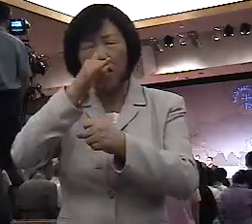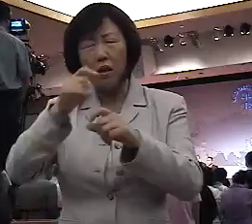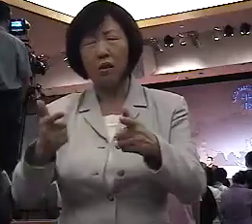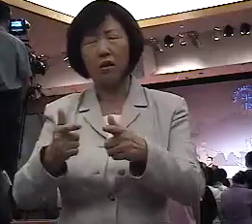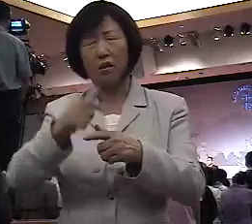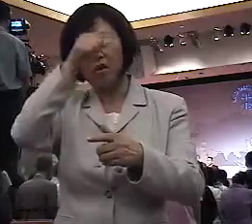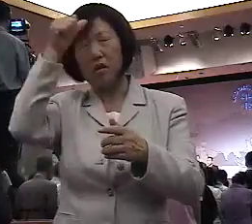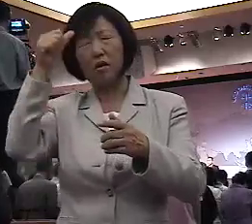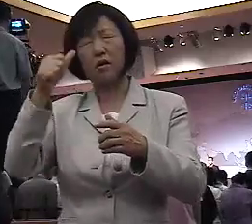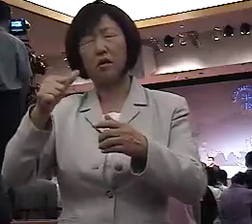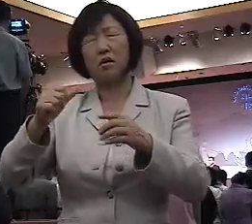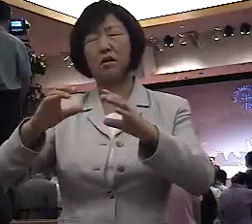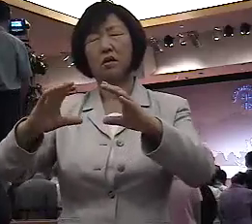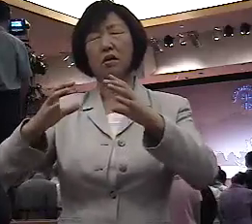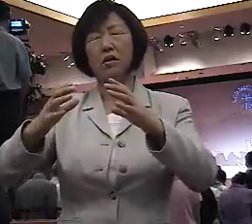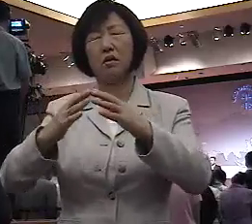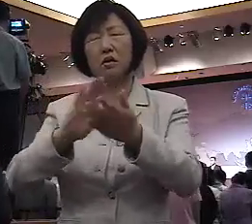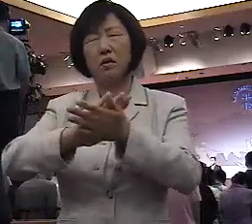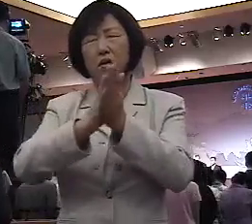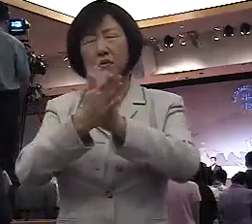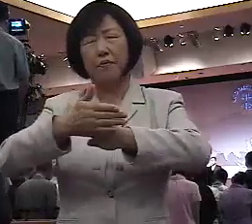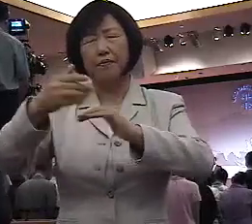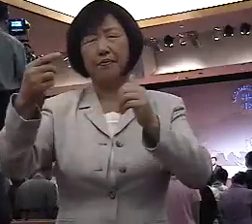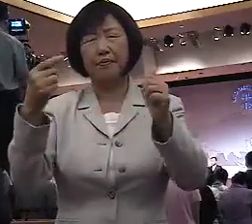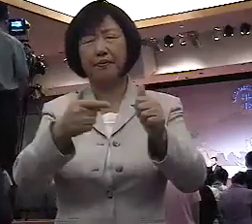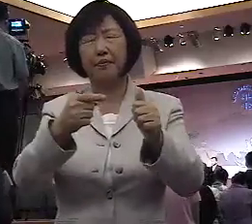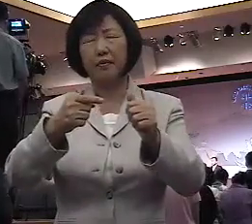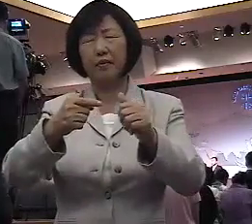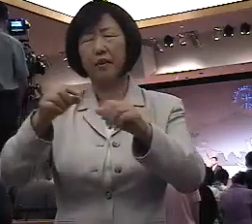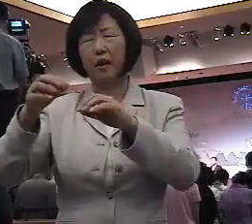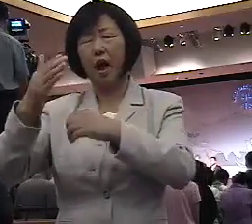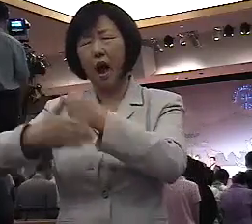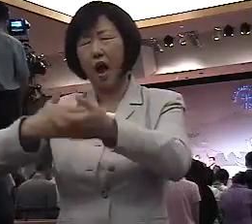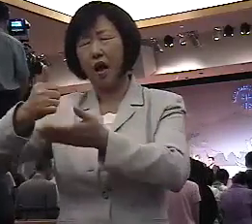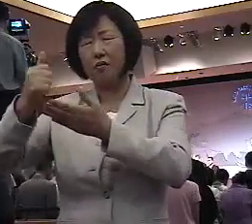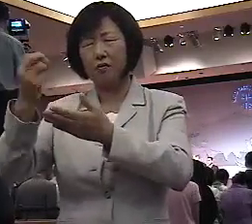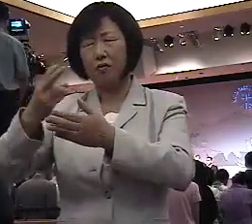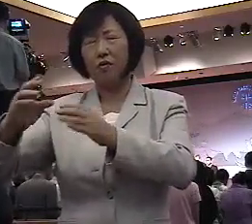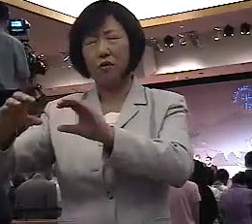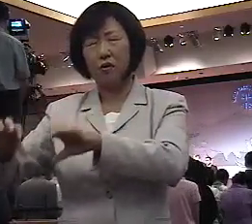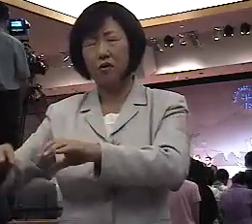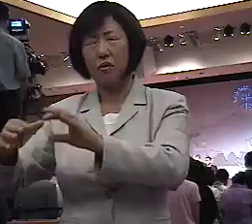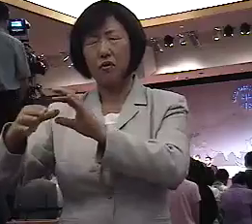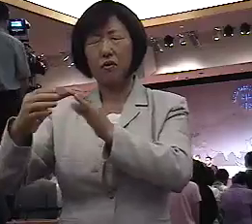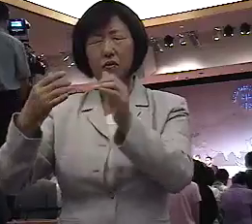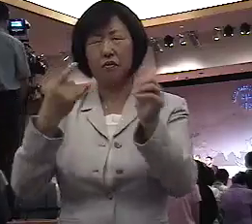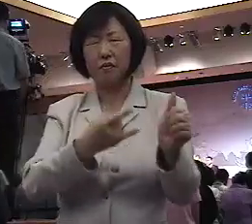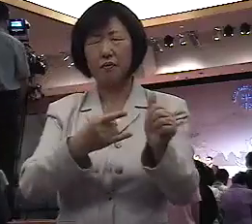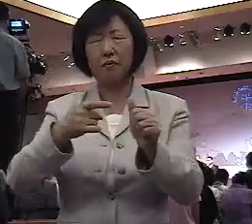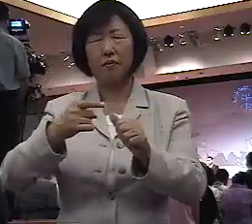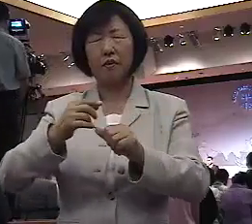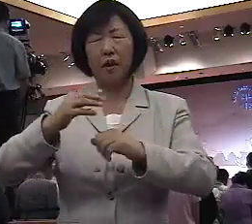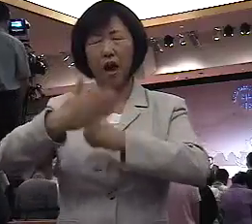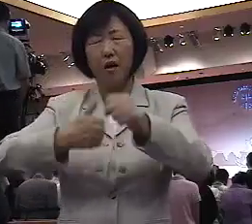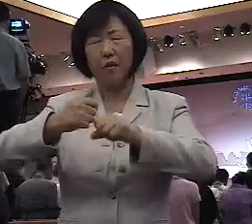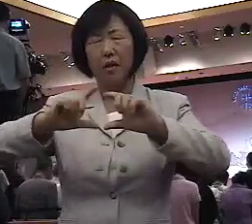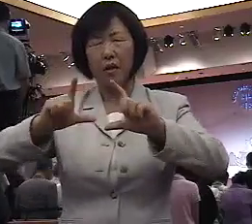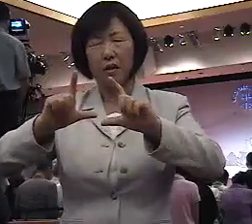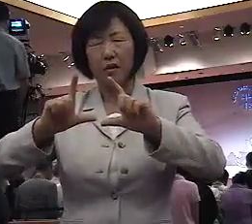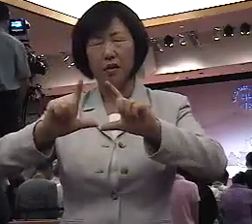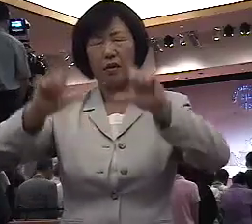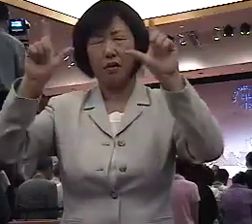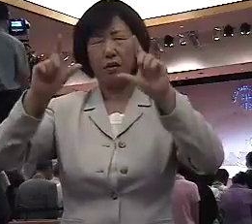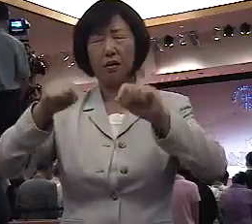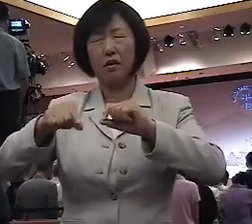넘어 세상을 변화시키고 하나님과 이웃에게 진실하게 하시며 하나님의 나라를 이 땅에 이루는 영적